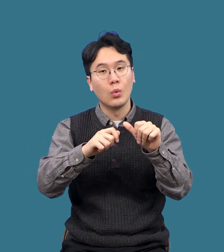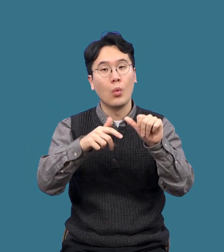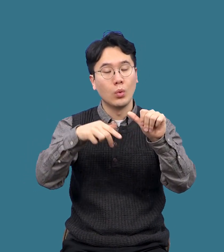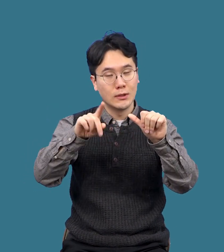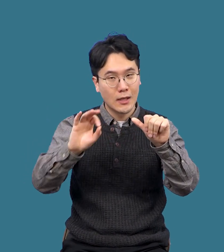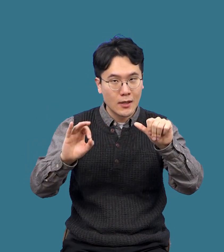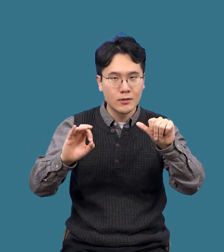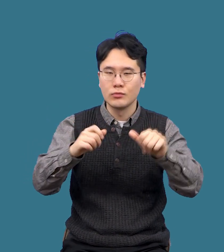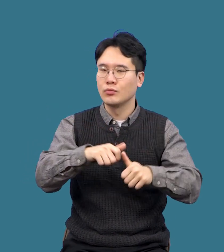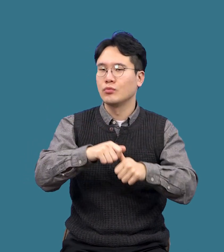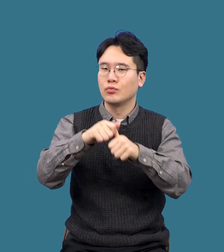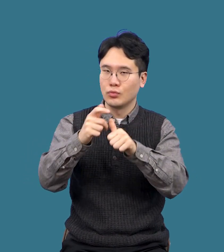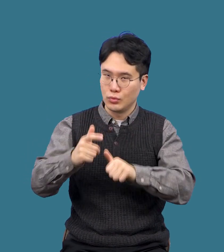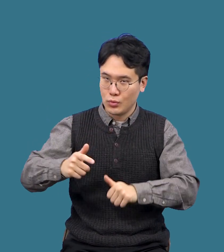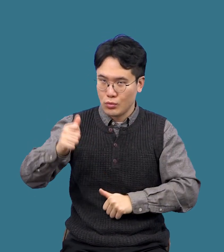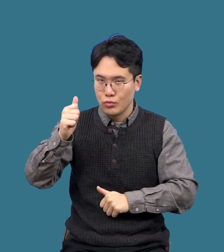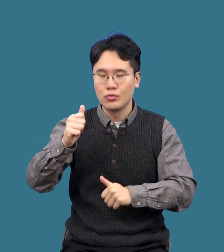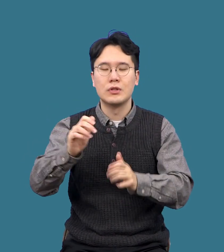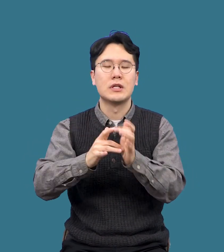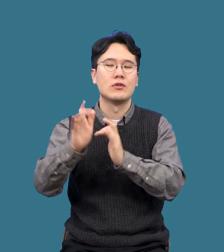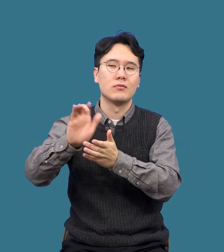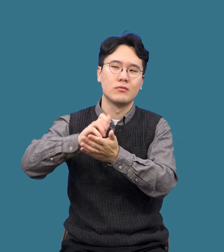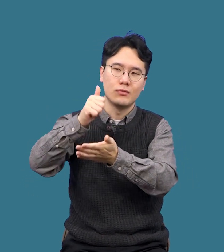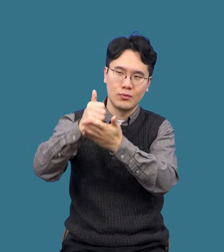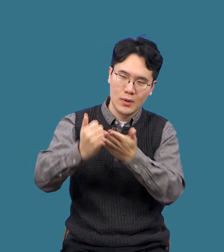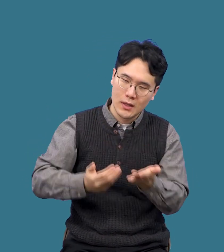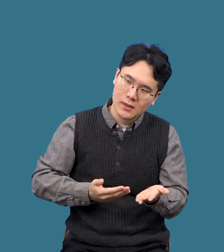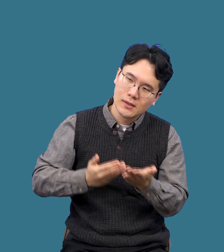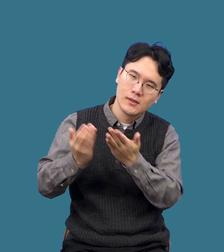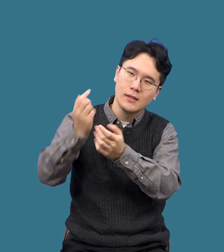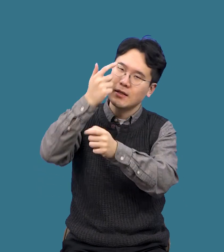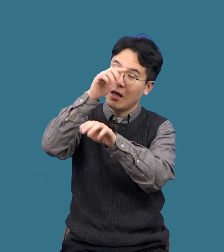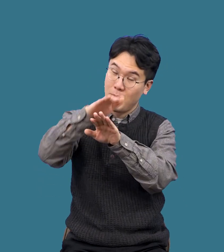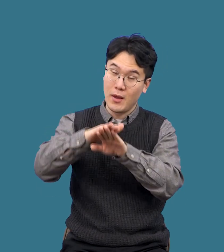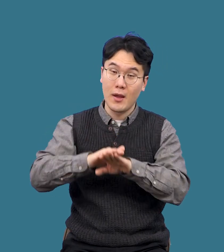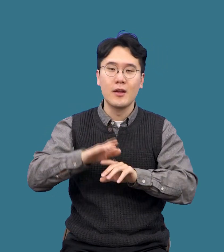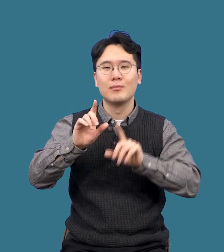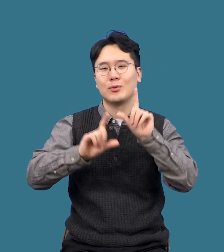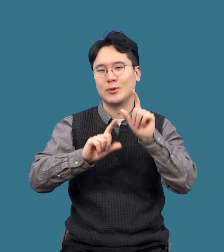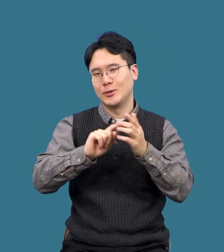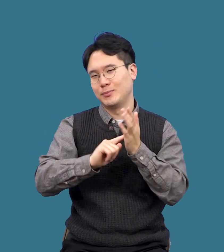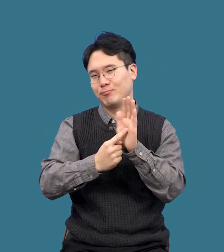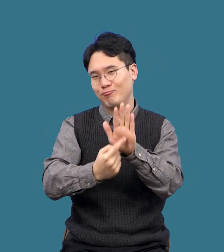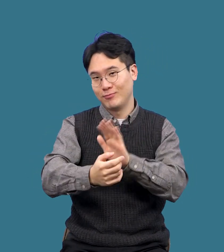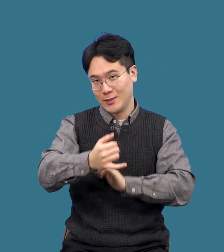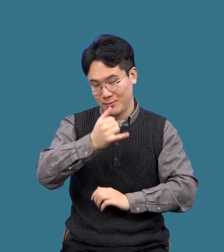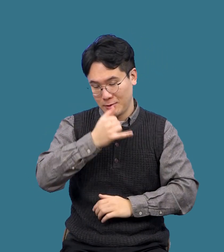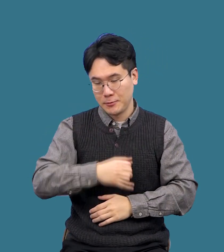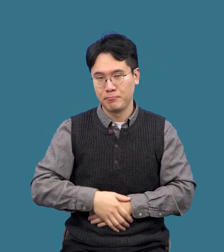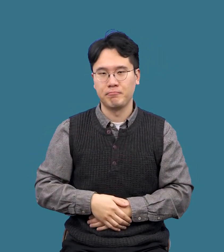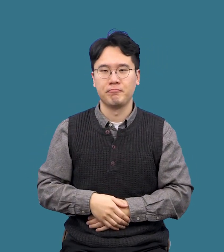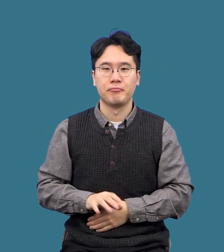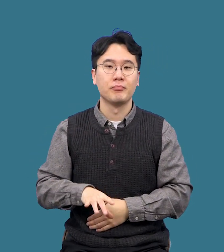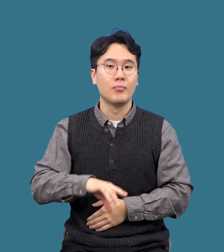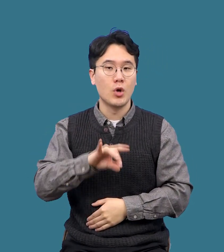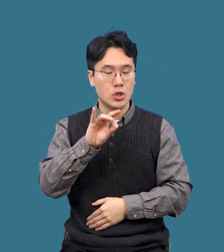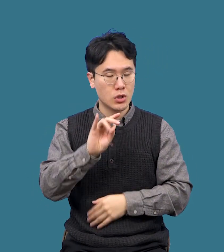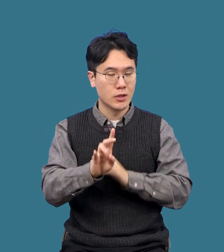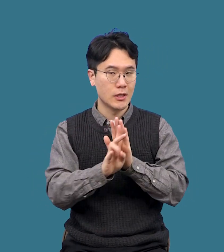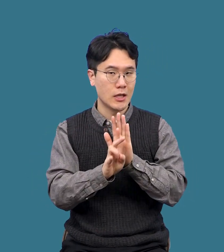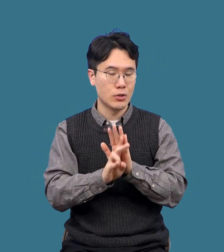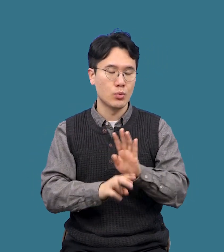성자 하나님 예수 그리스도에게 드려지는 예배를 보여주고 있습니다. 먼저 계시록 4장입니다.